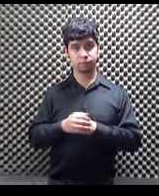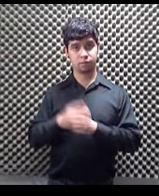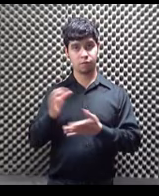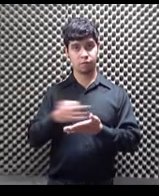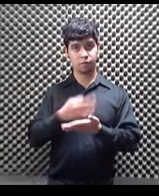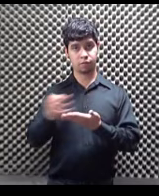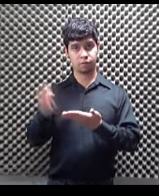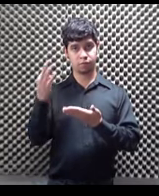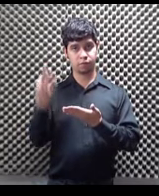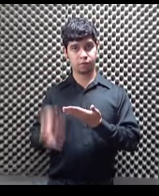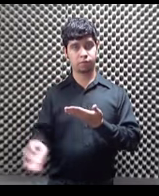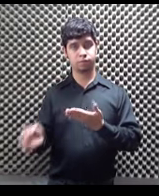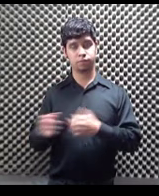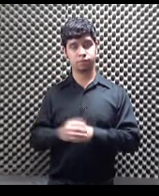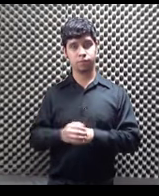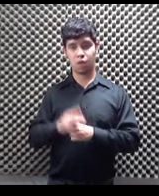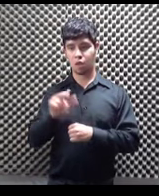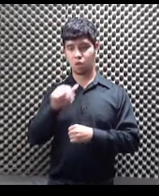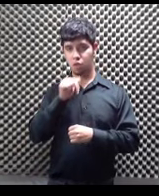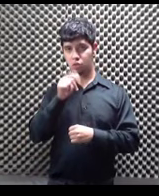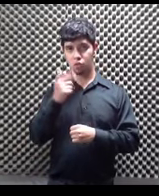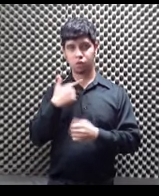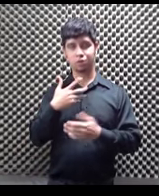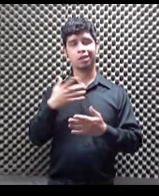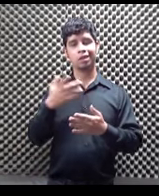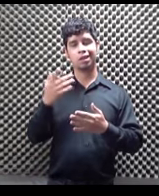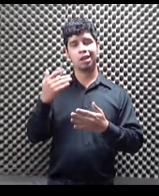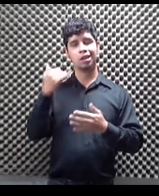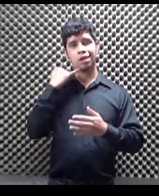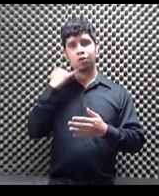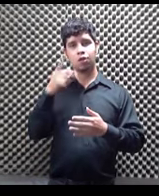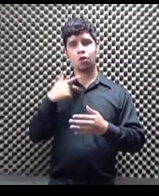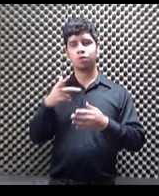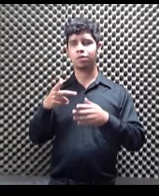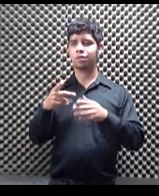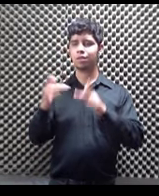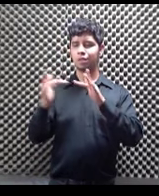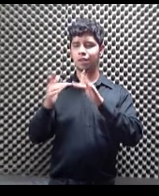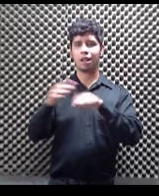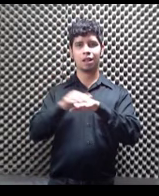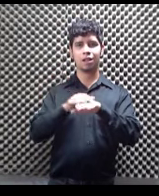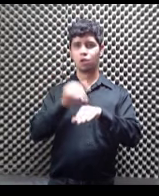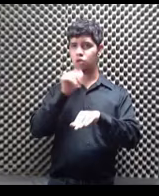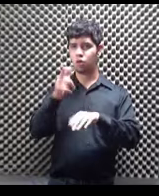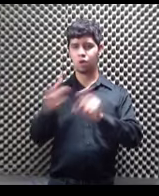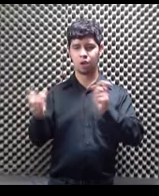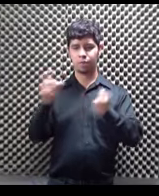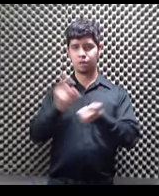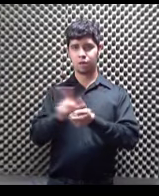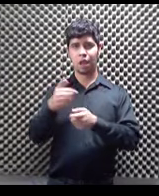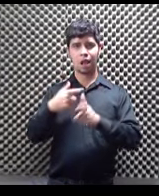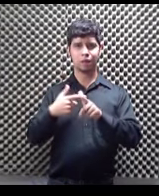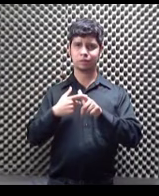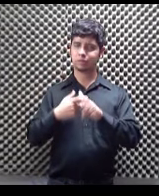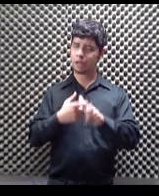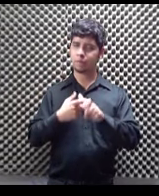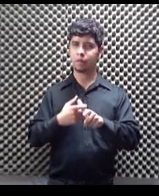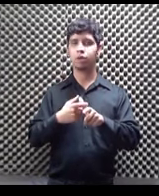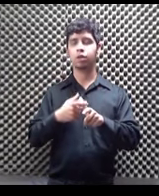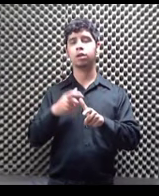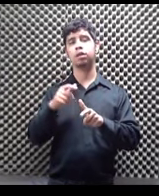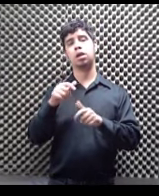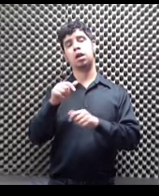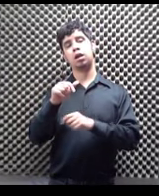Y al final. Me falló. No arriesgues ese gran smartphone en una red lenta. Cámbiate ya y ponlo a correr en la red más